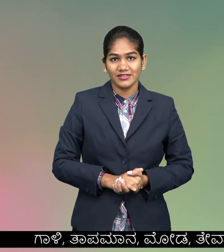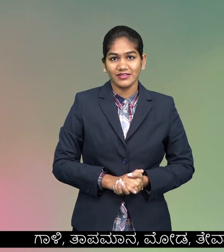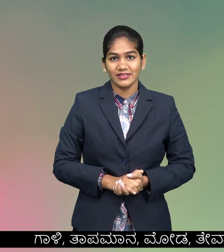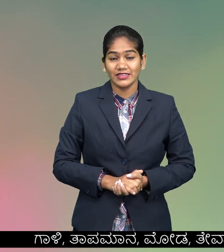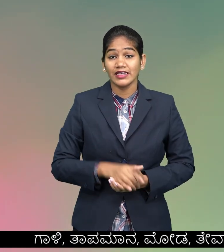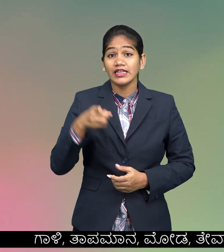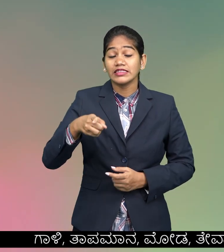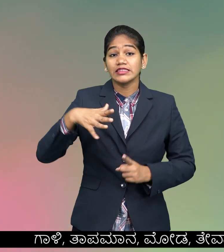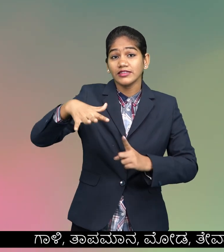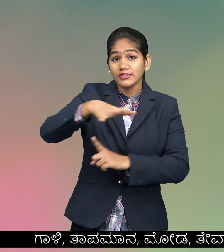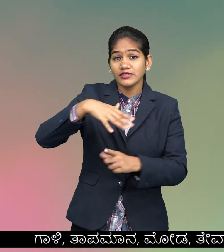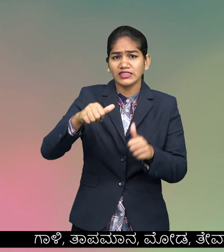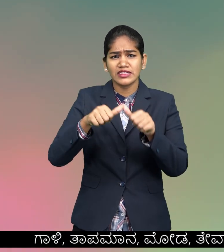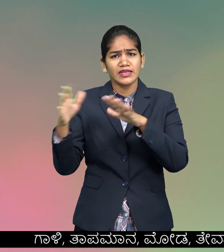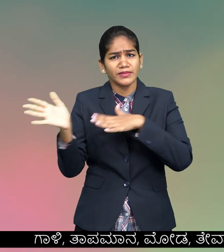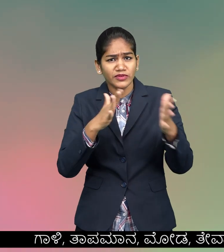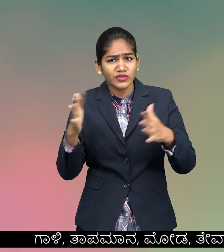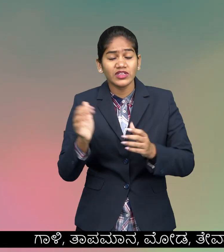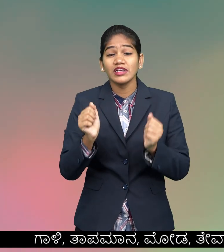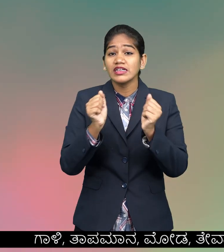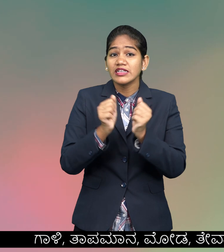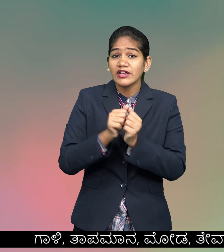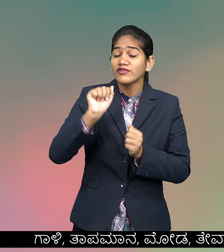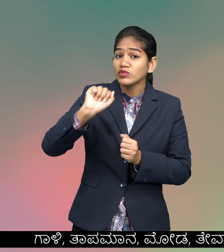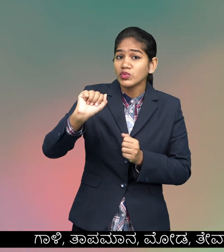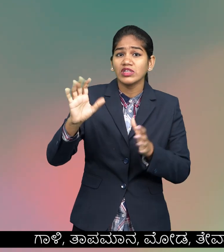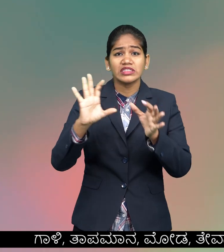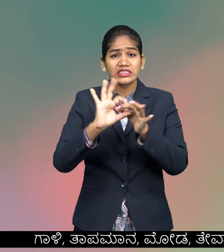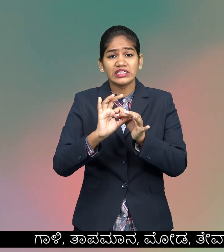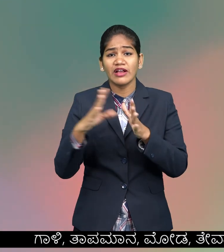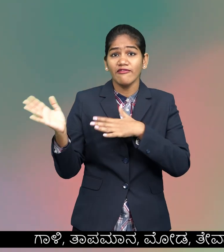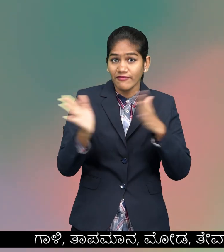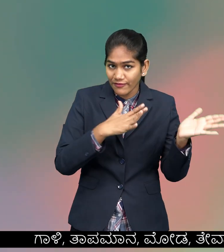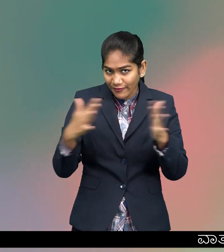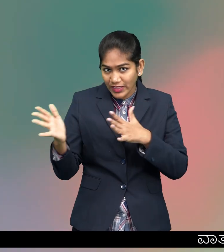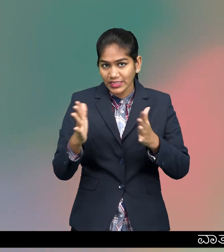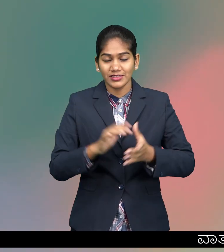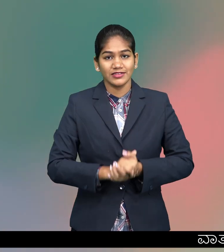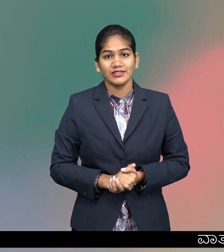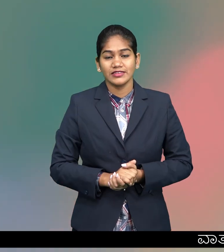ಗಾಳಿ, ತಾಪಮಾನ, ಮೋಡ, ತೇವಾಂಶ, ಒತ್ತಡ ಇತ್ಯಾದಿಗಳಿಗೆ ಸಂಬಂಧಿಸಿದಂತೆ ವಾತಾವರಣದ